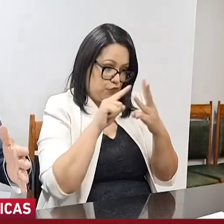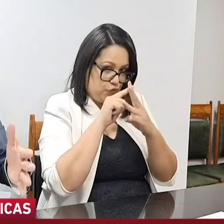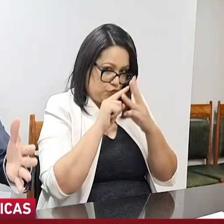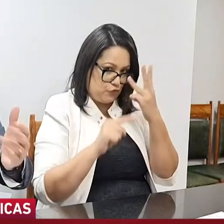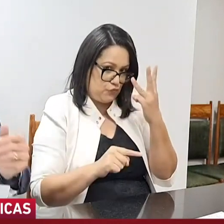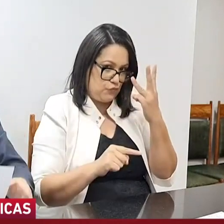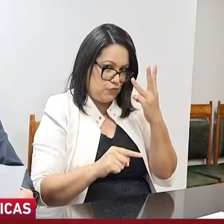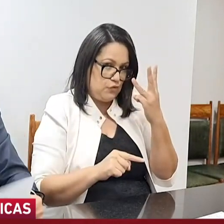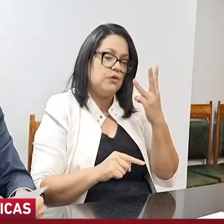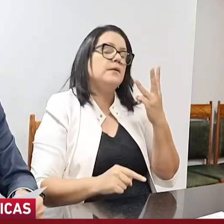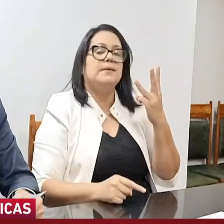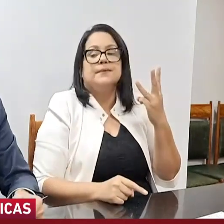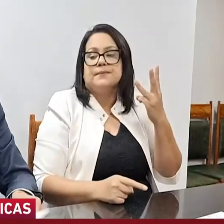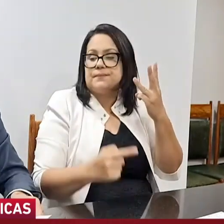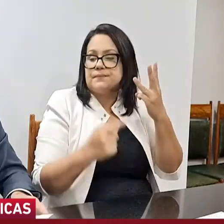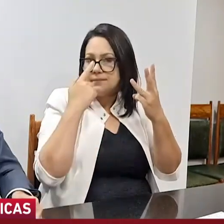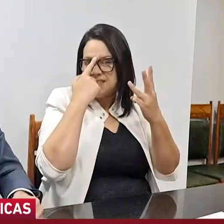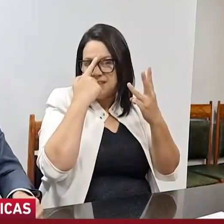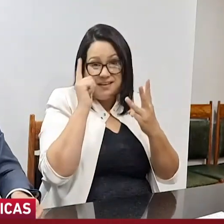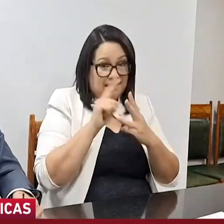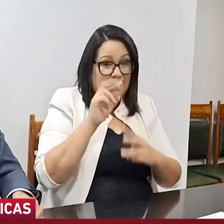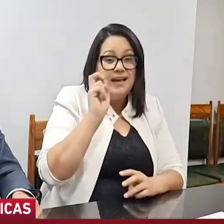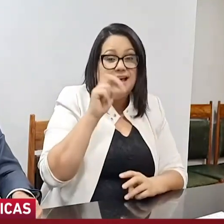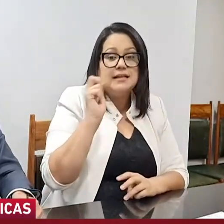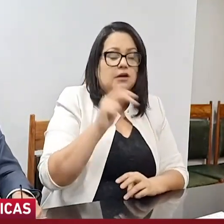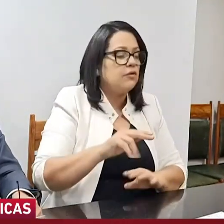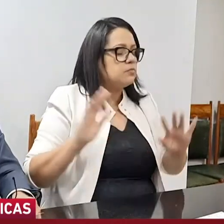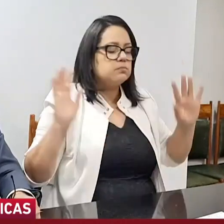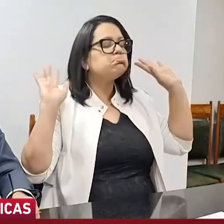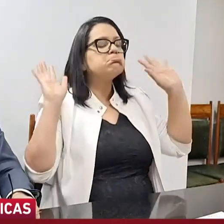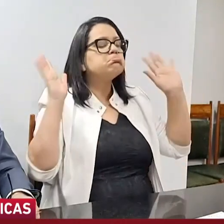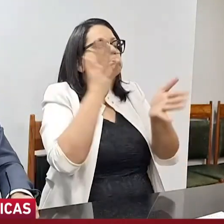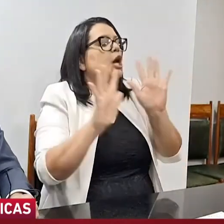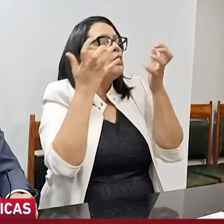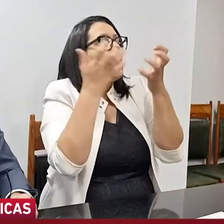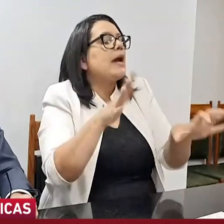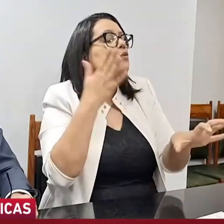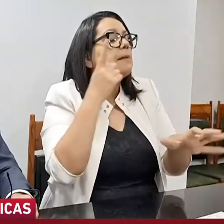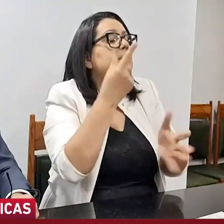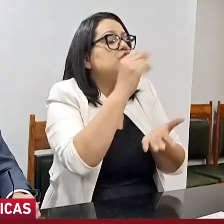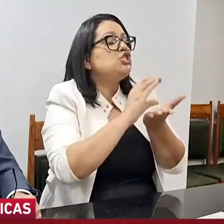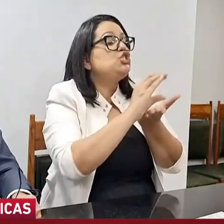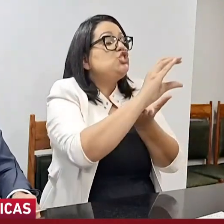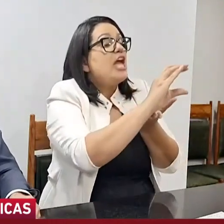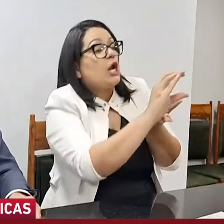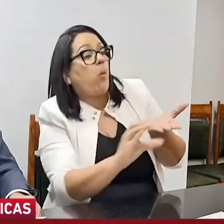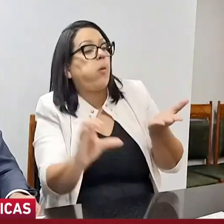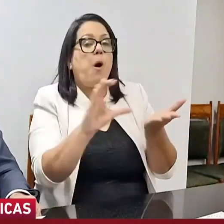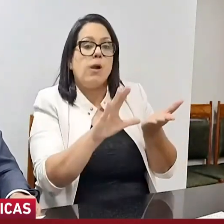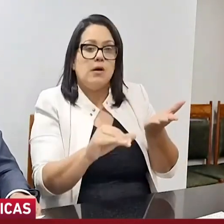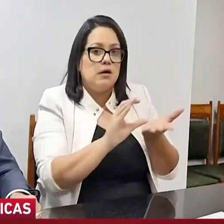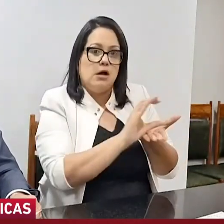nosso querido Renan falou: não estamos aqui para apurar desvio de recursos. Eu sabia, né? É uma